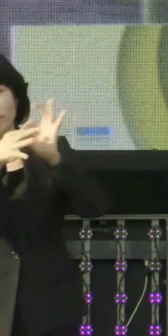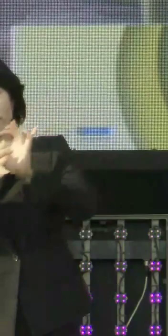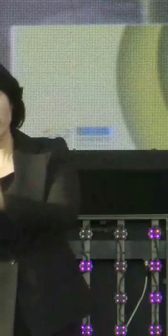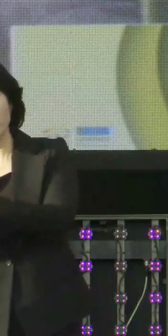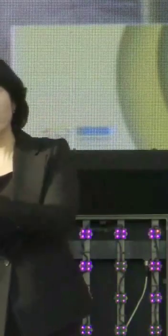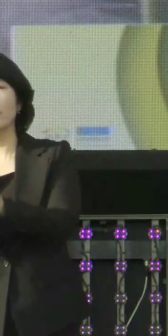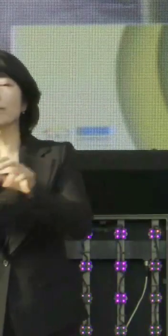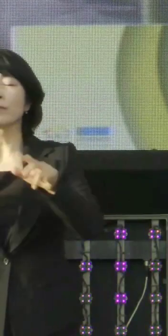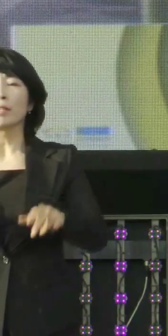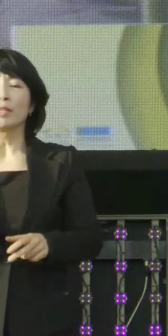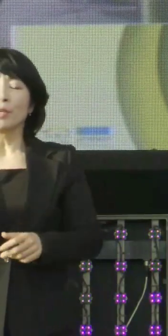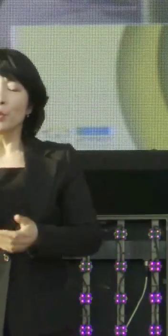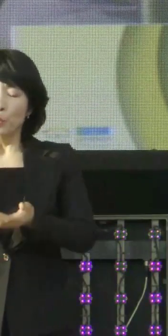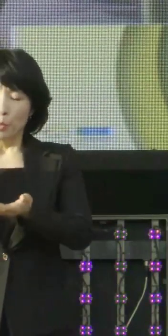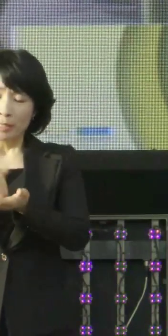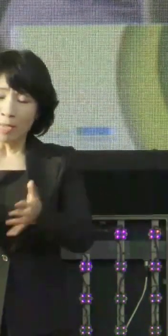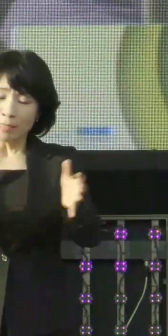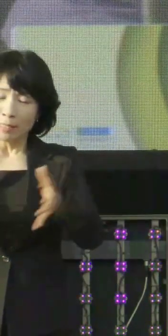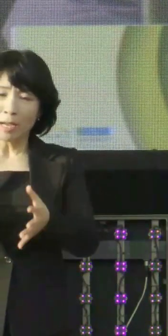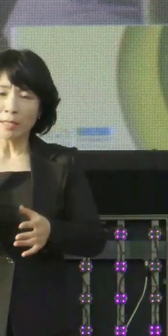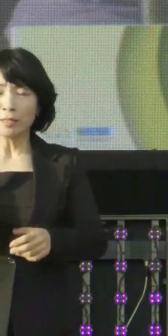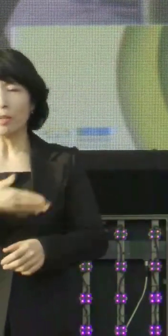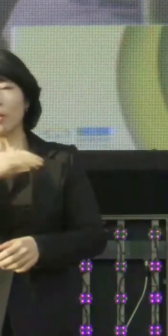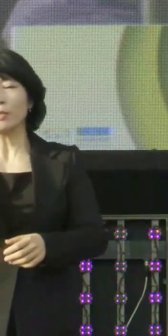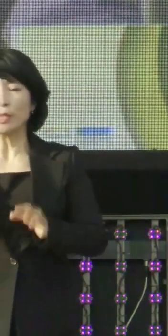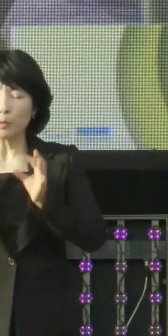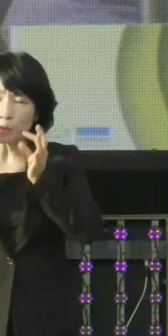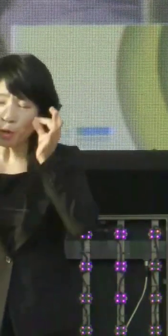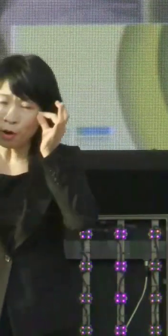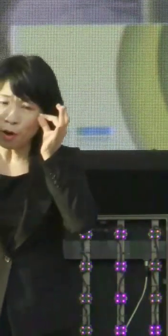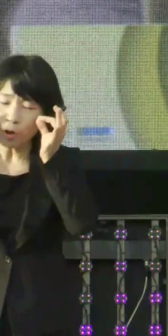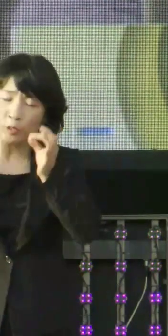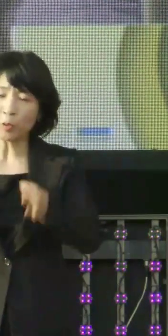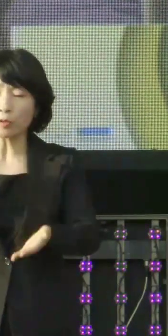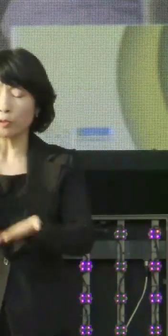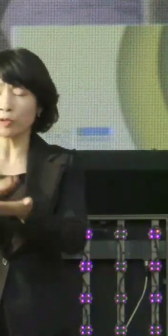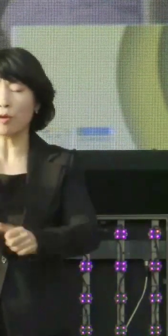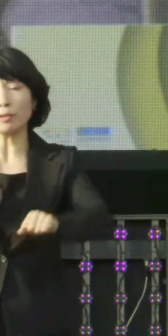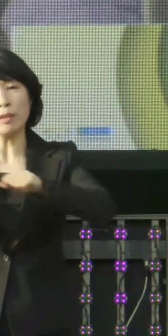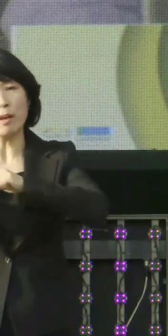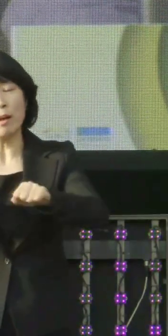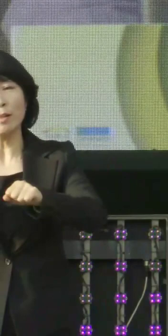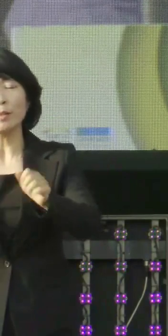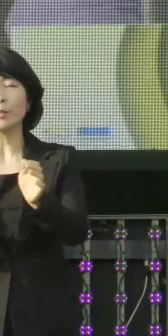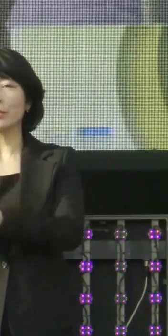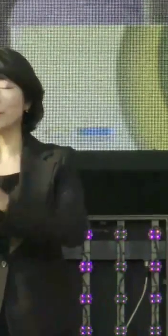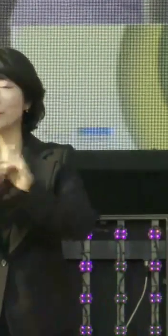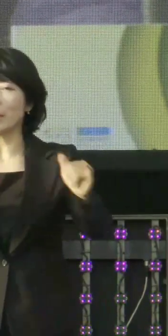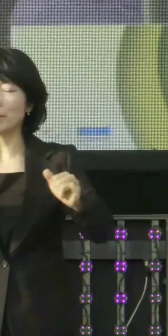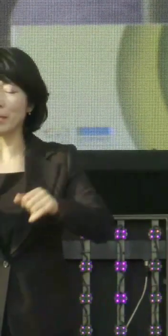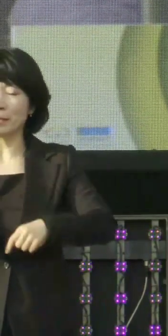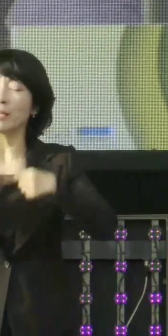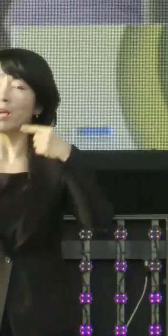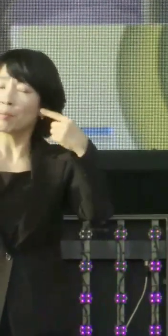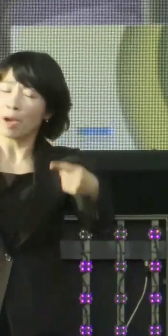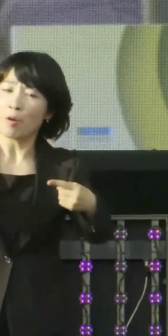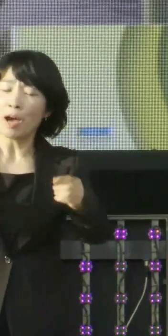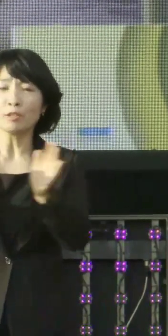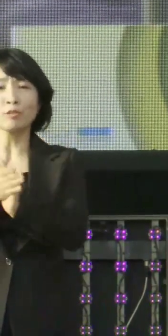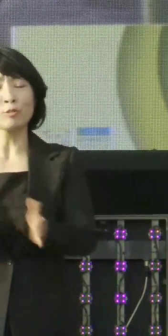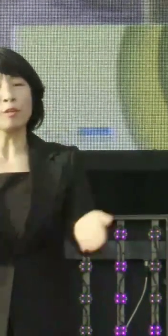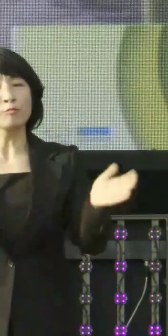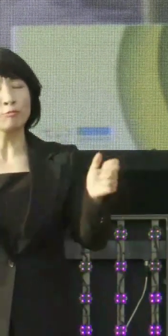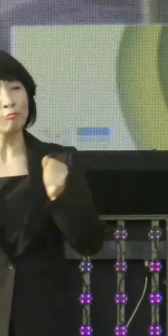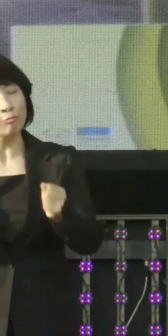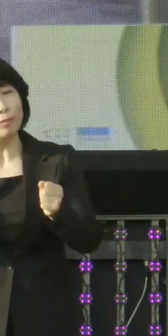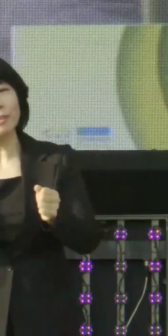발돋움하기까지 도예가 여러분들의 혼신의 노력과 열정 그리고 시민 여러분들의 참여와 응원이